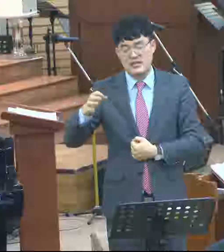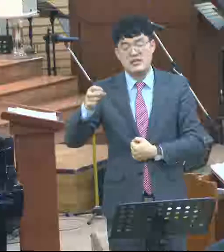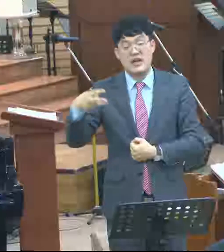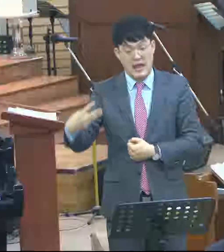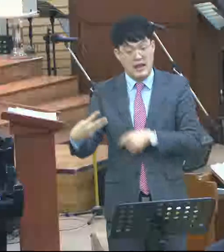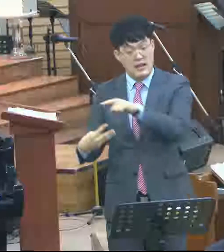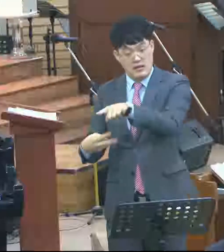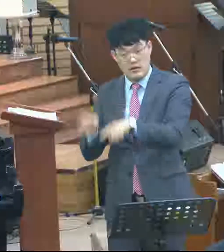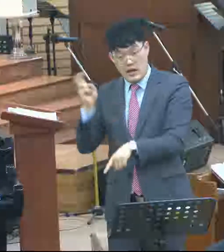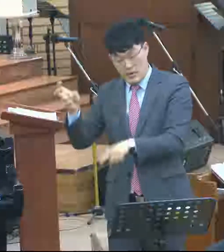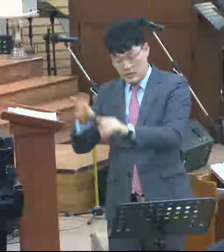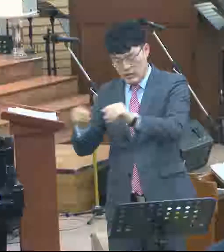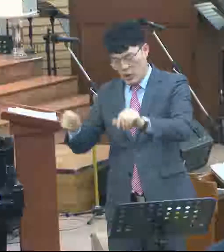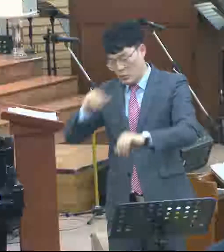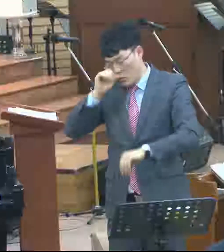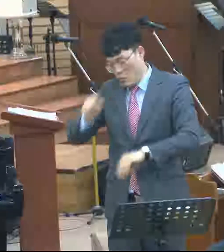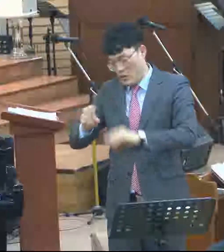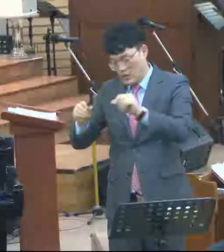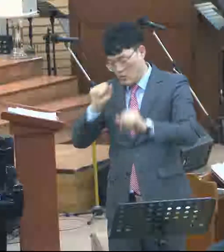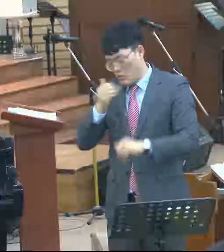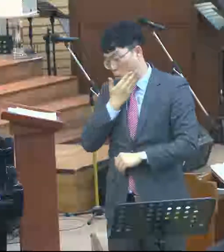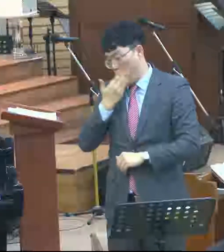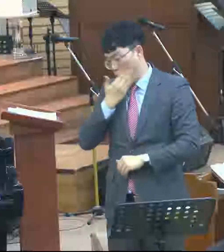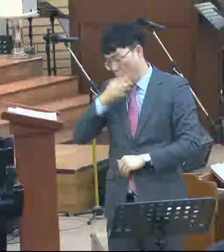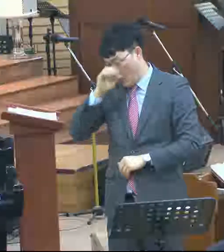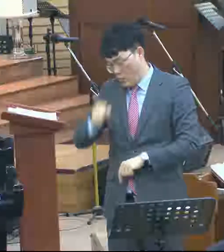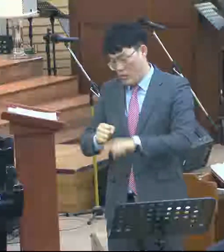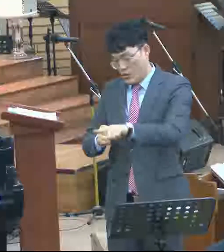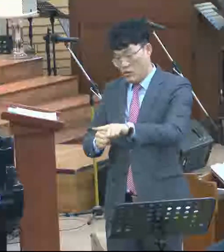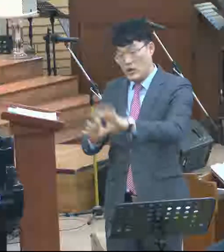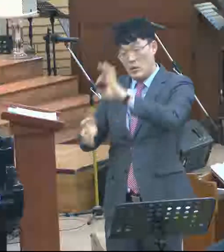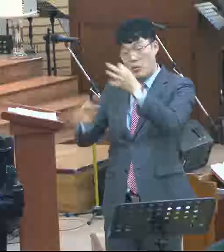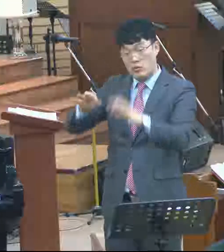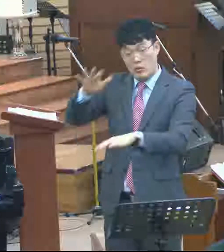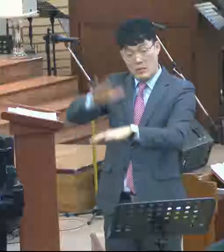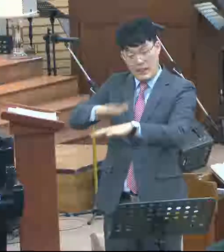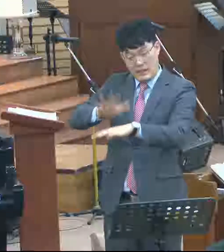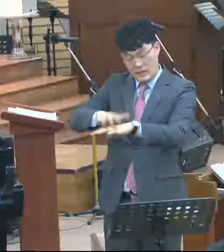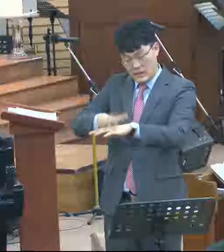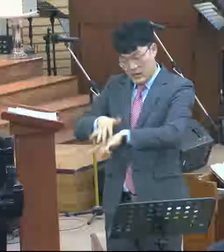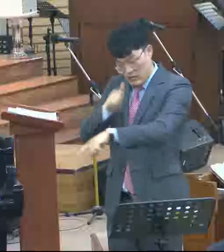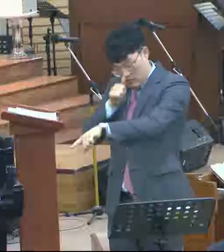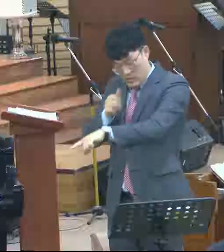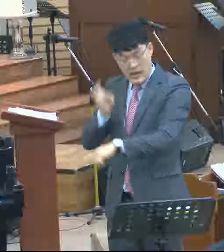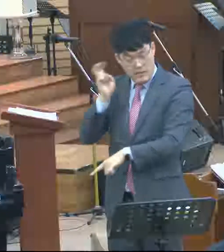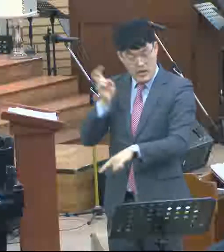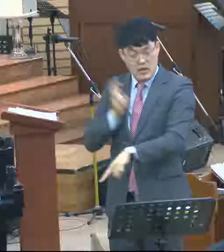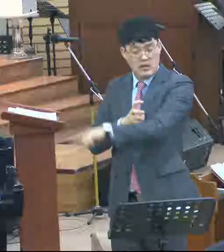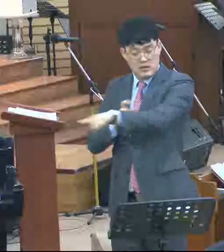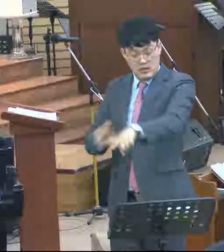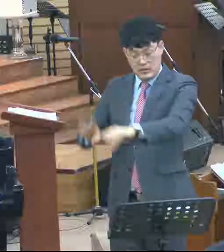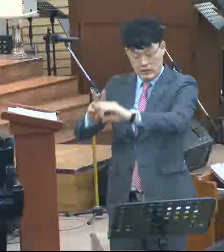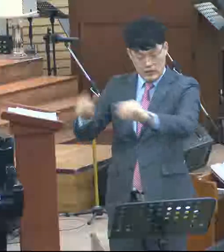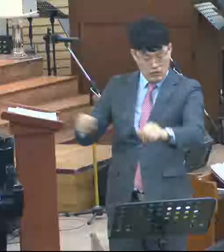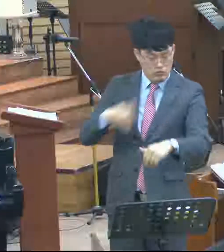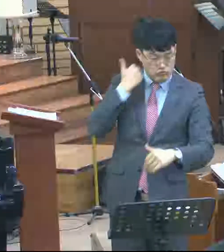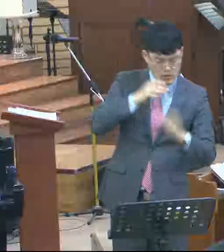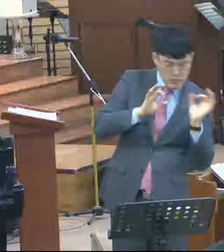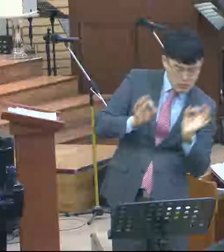비옥한 땅이었죠. 이곳에 포도원이 있었다 하는 것은 누가 봐도 참 가져볼 만한 참 부러운